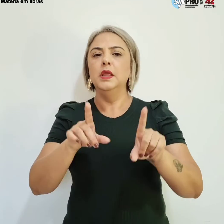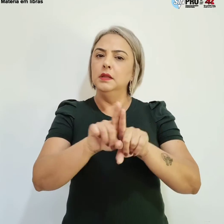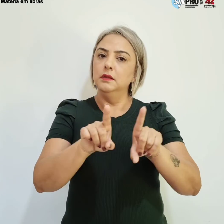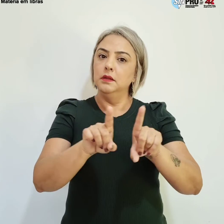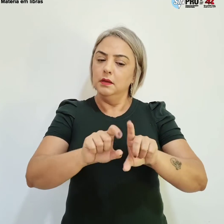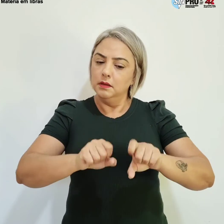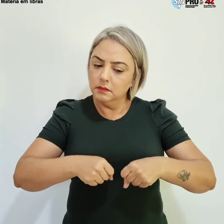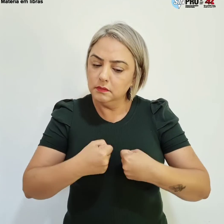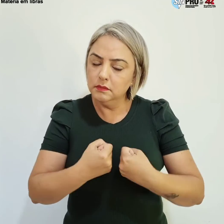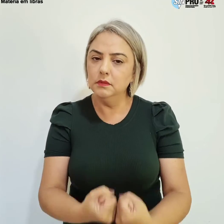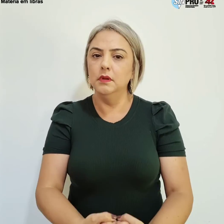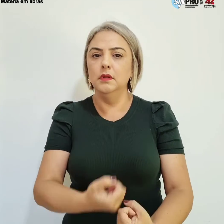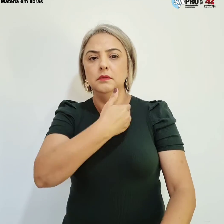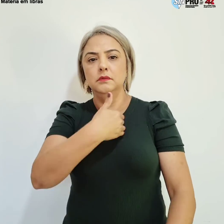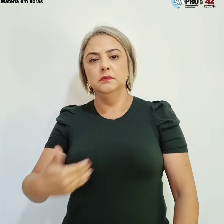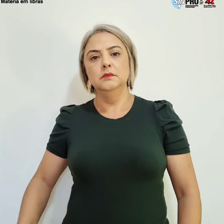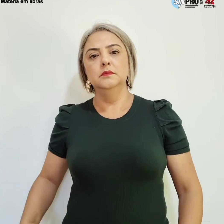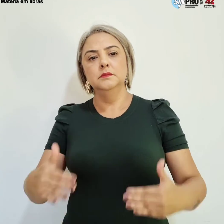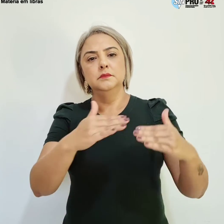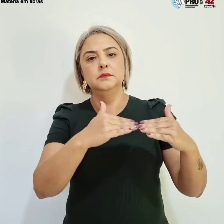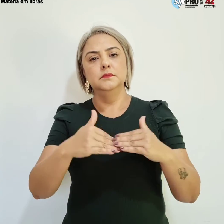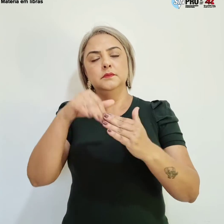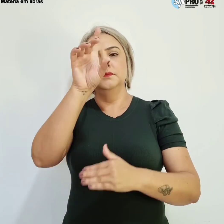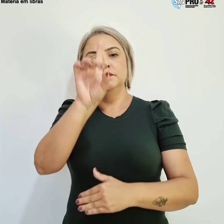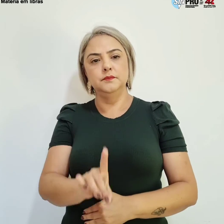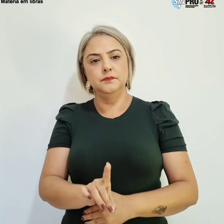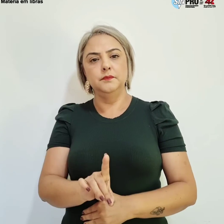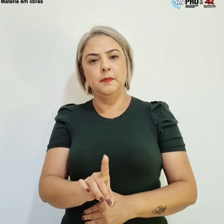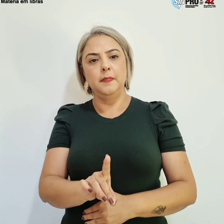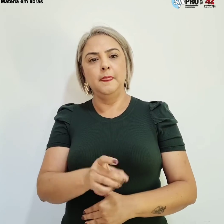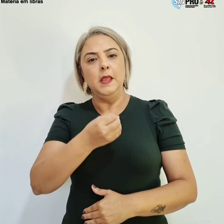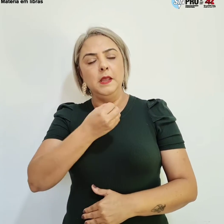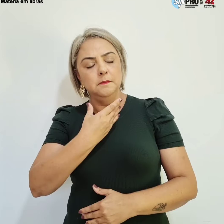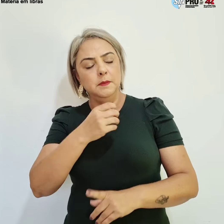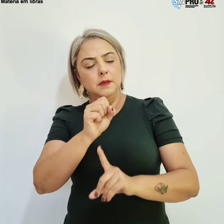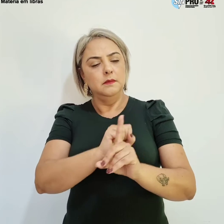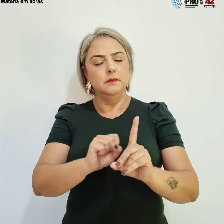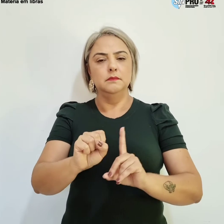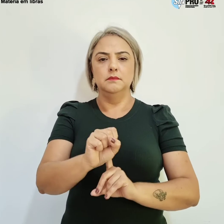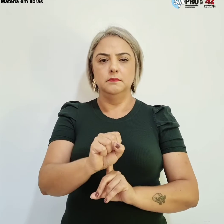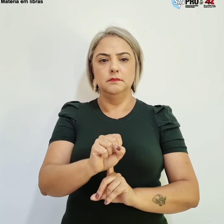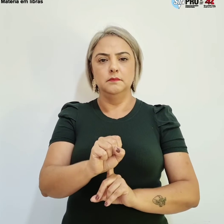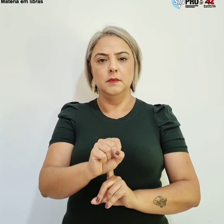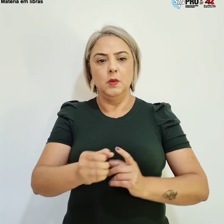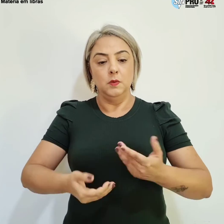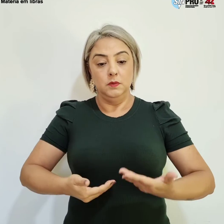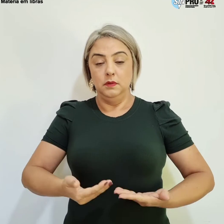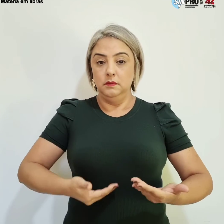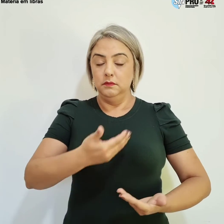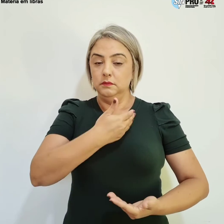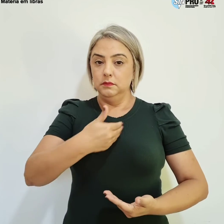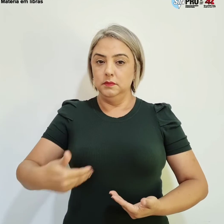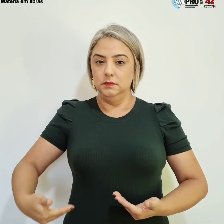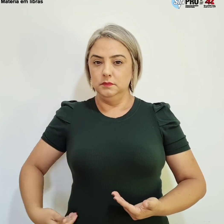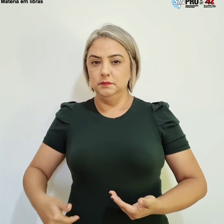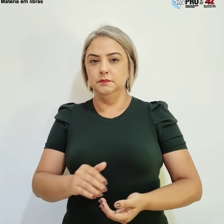do Estado democrático, de direito e de bem-estar social, os serviços públicos.